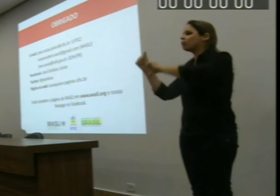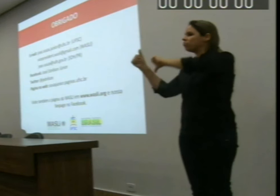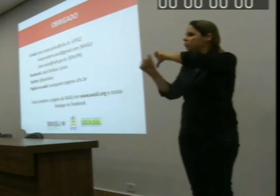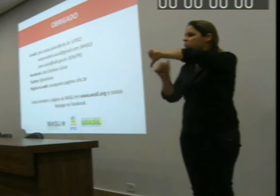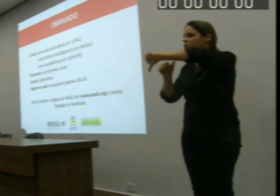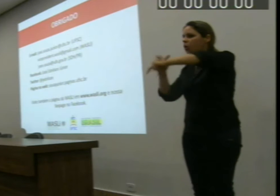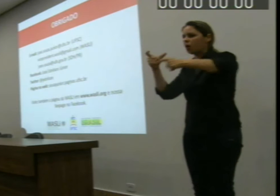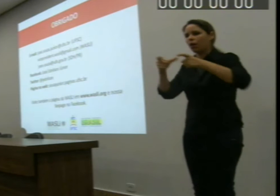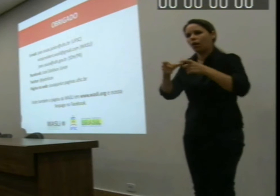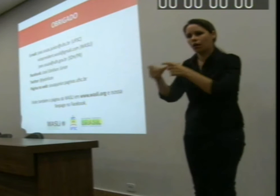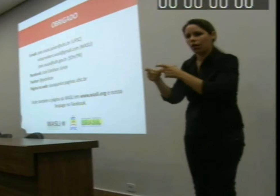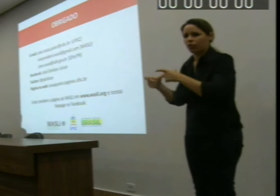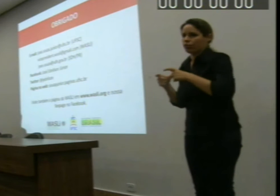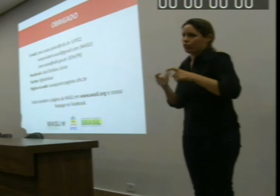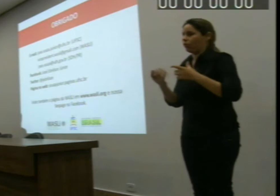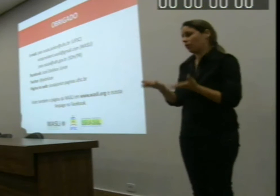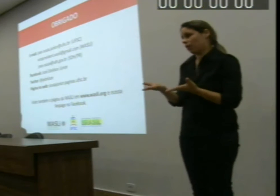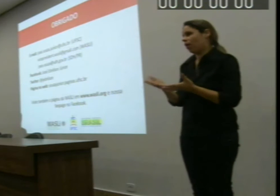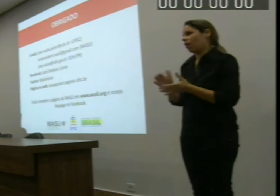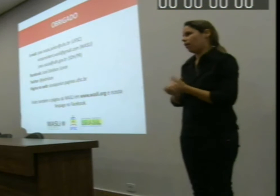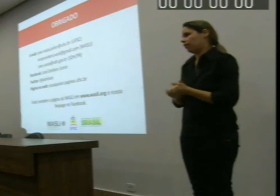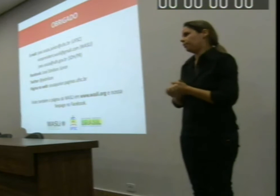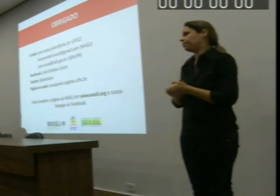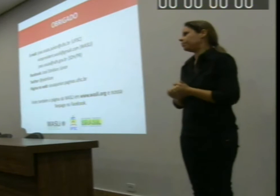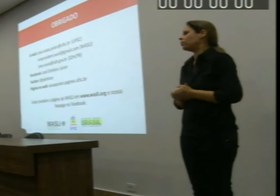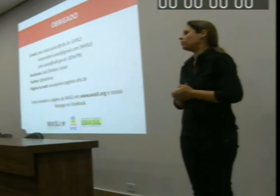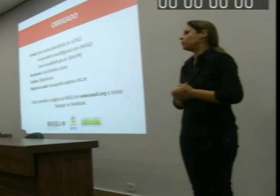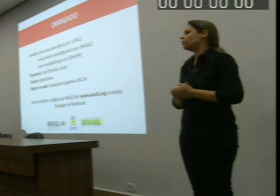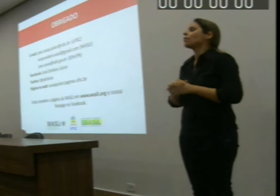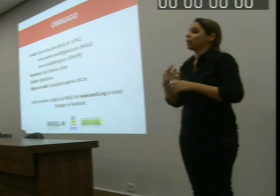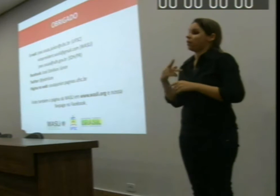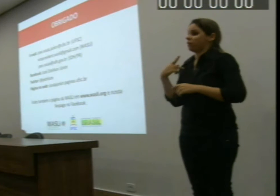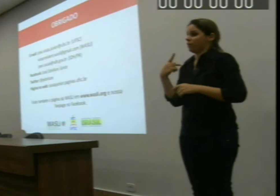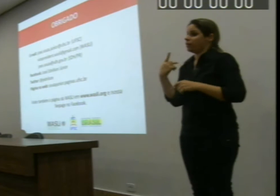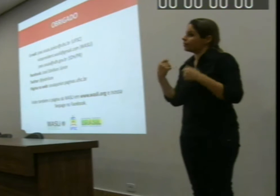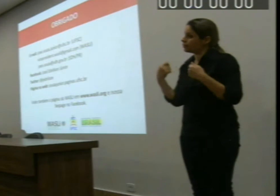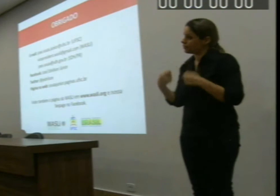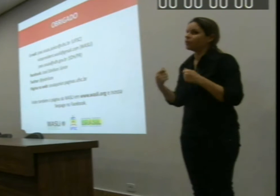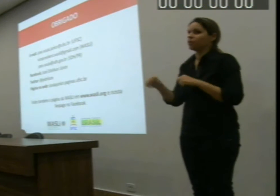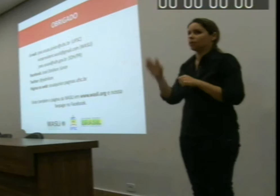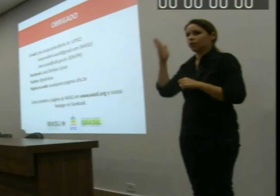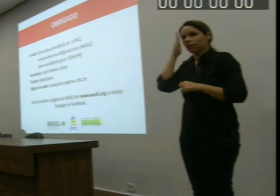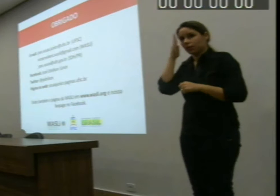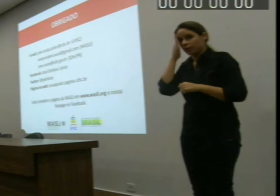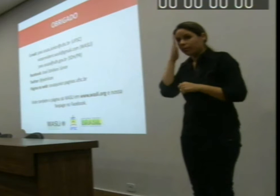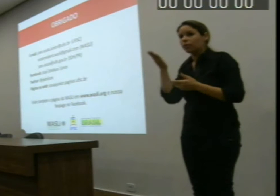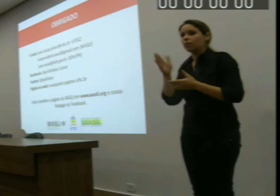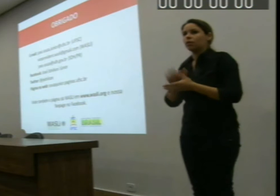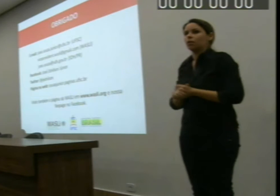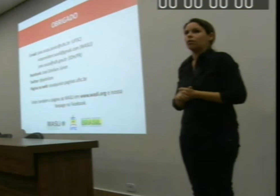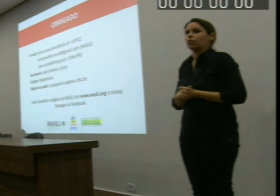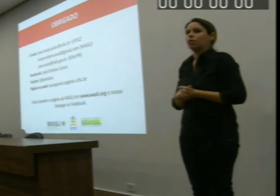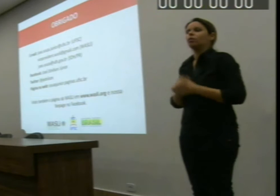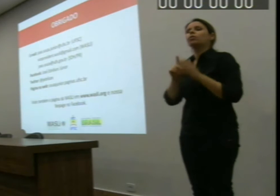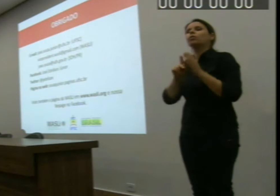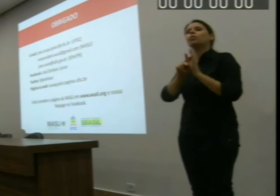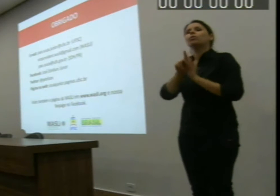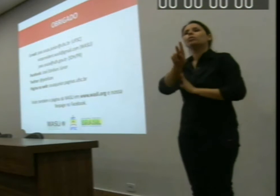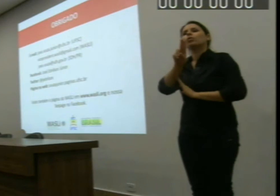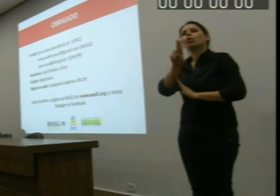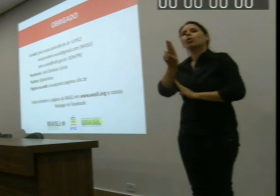órgão enfim é um problema administrativo aí é importante saber disso viu eu esqueci seu nome